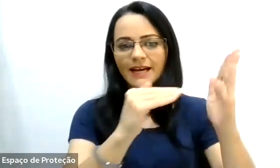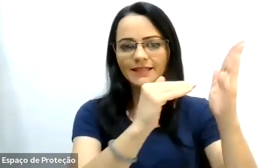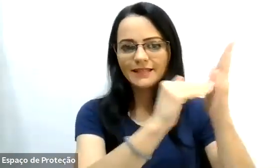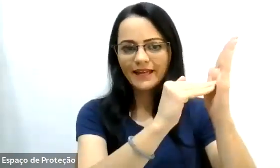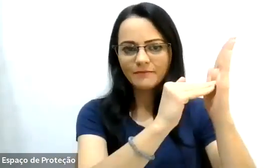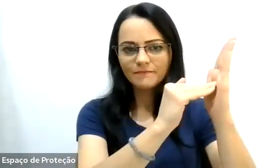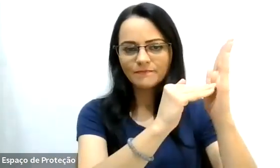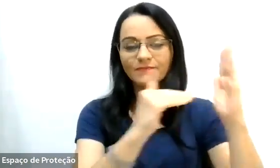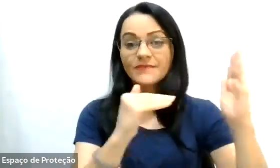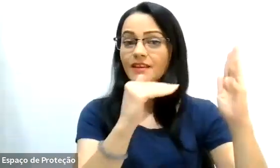até